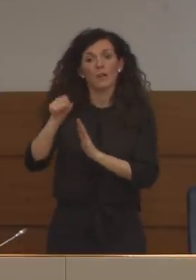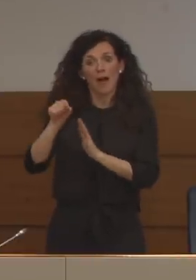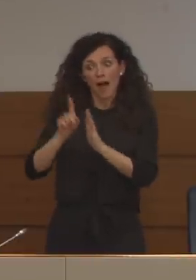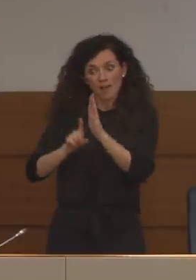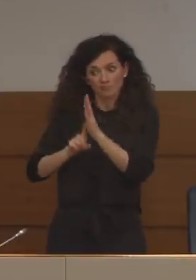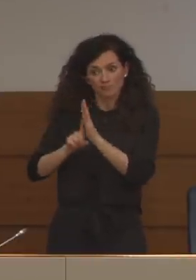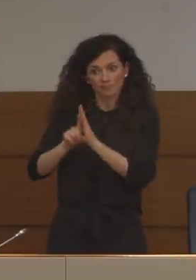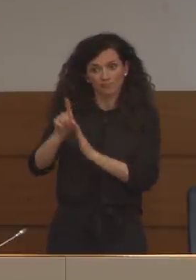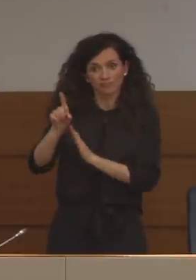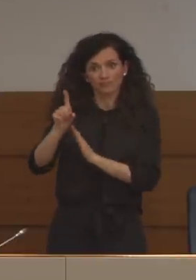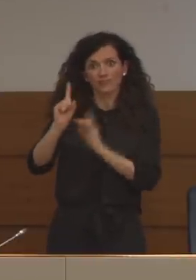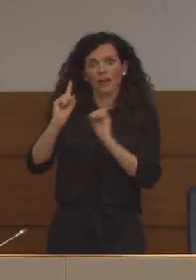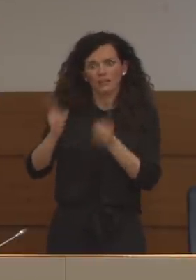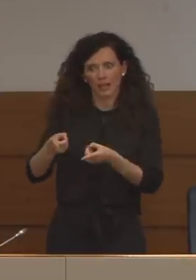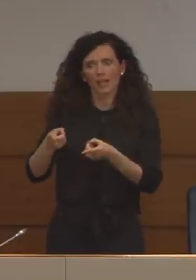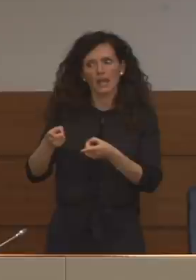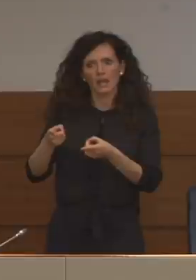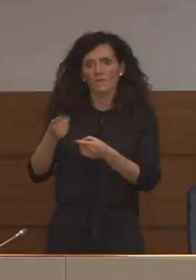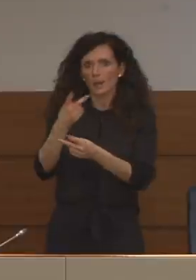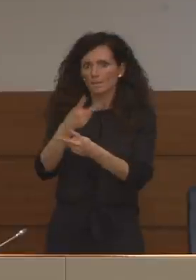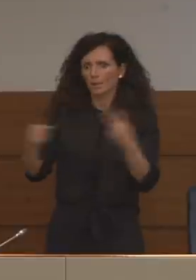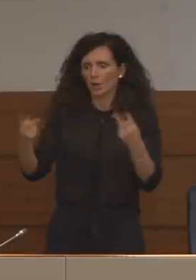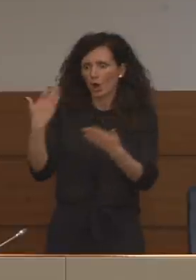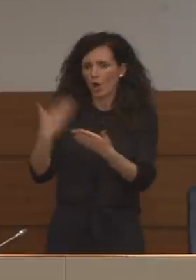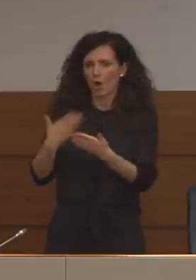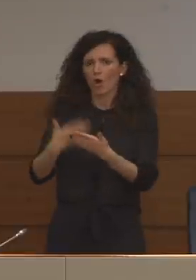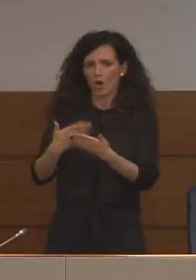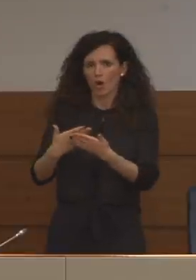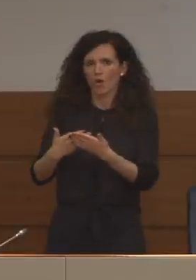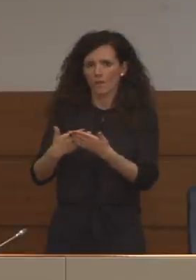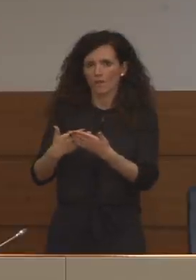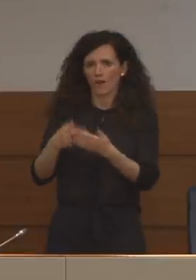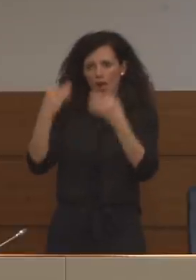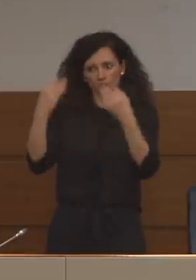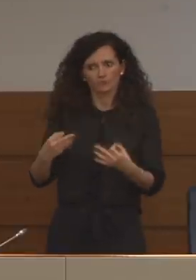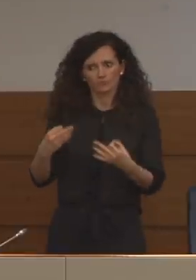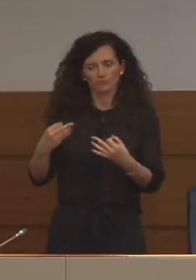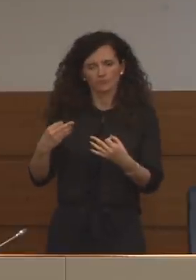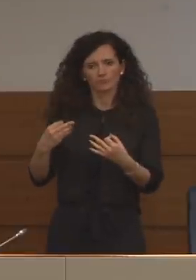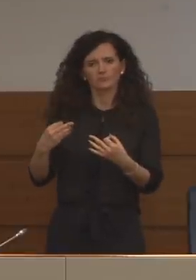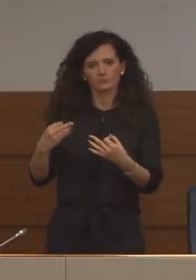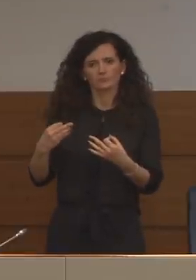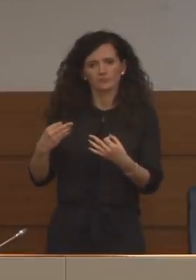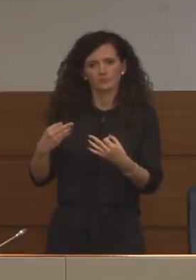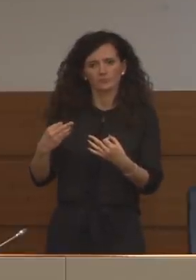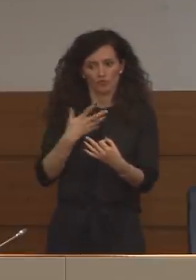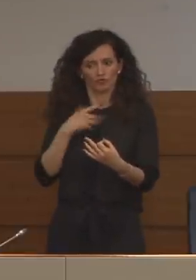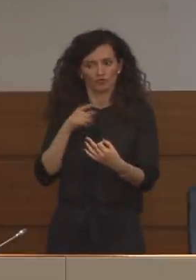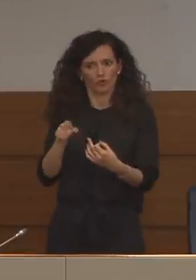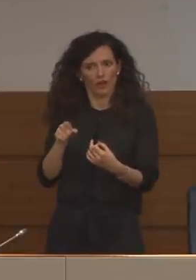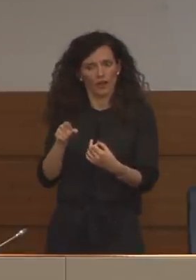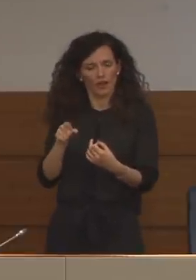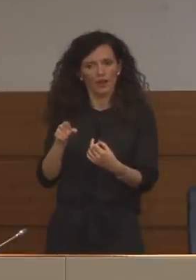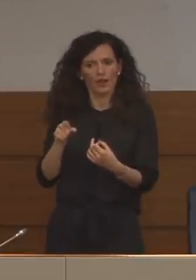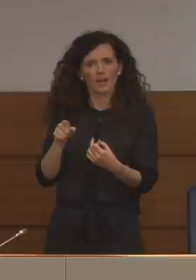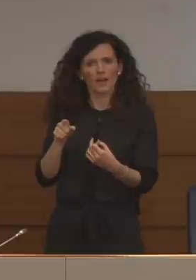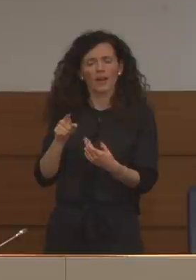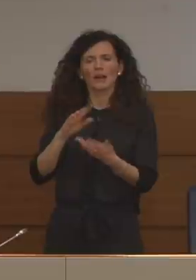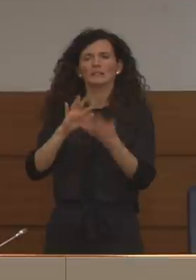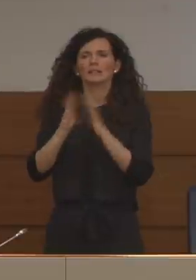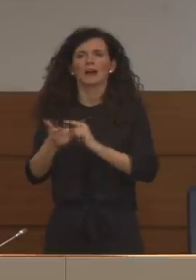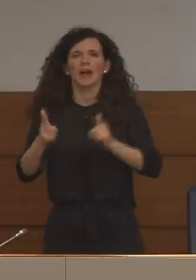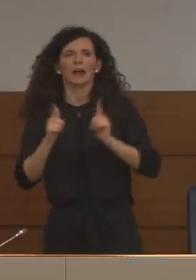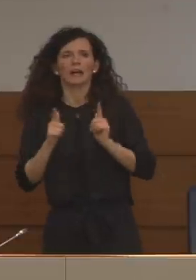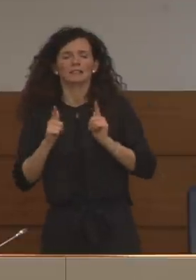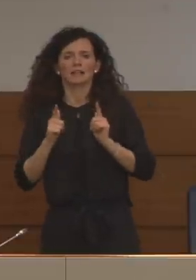essere comprovata senza lasciarsi andare a emotività